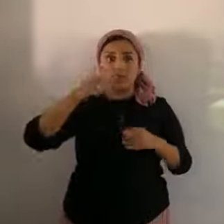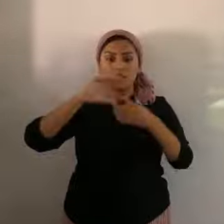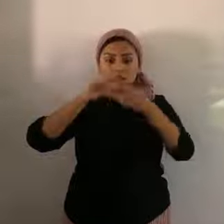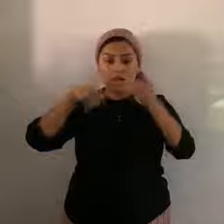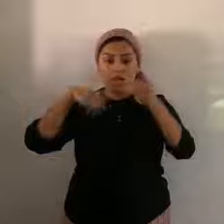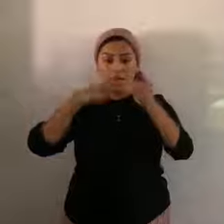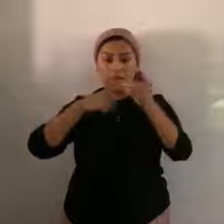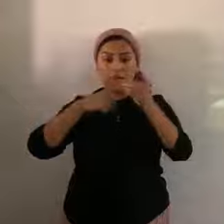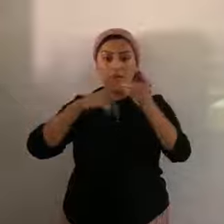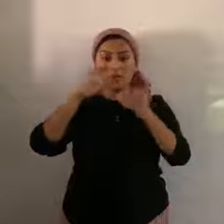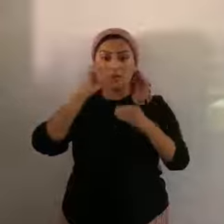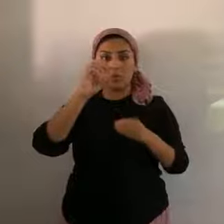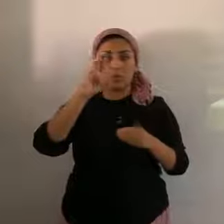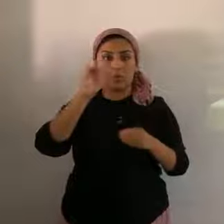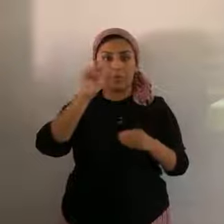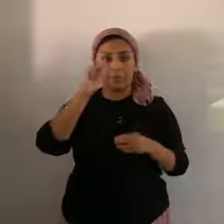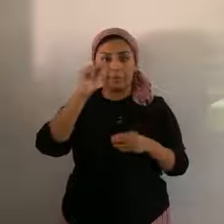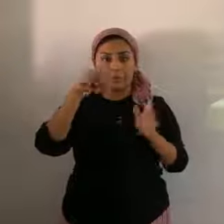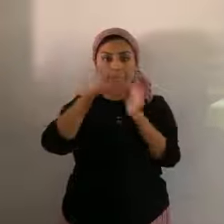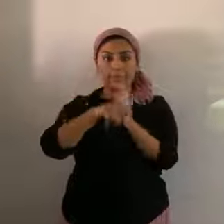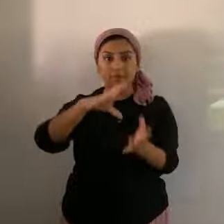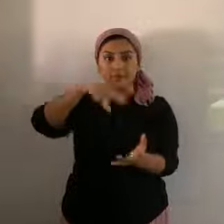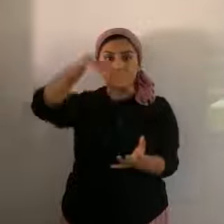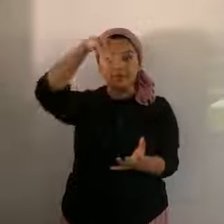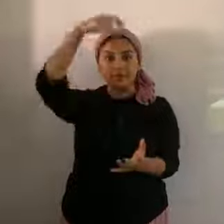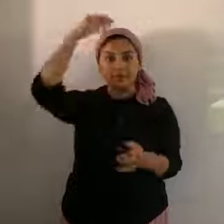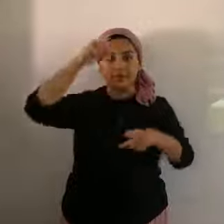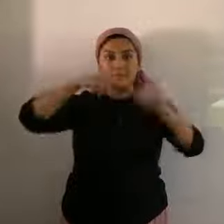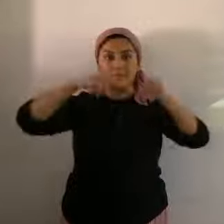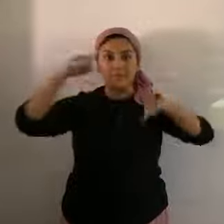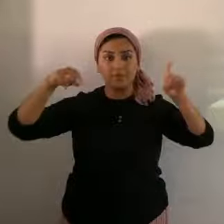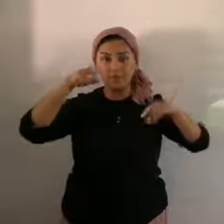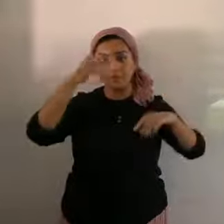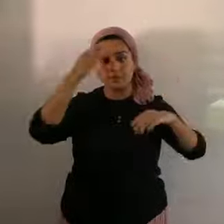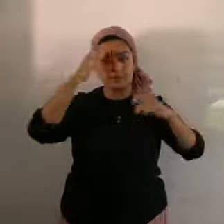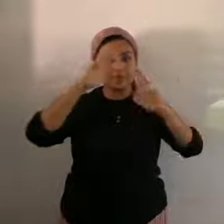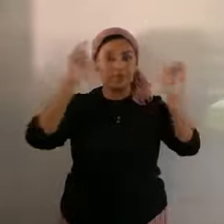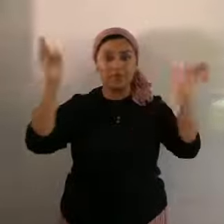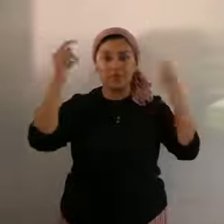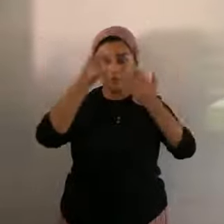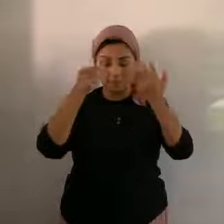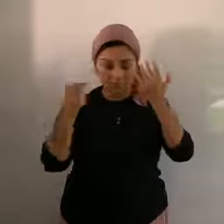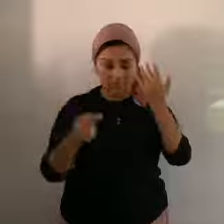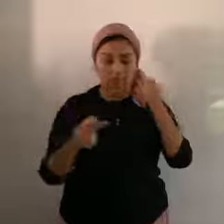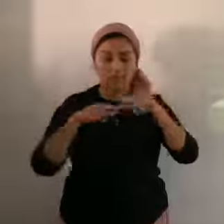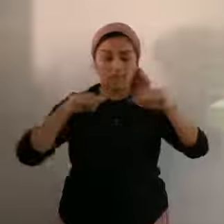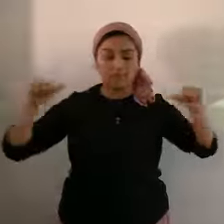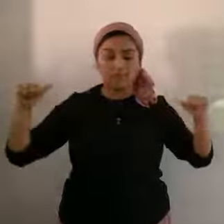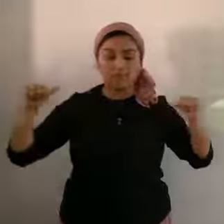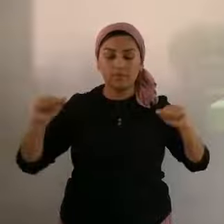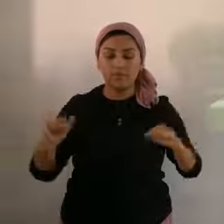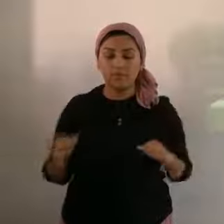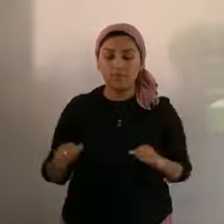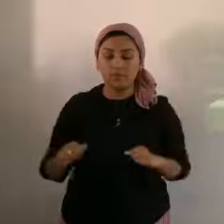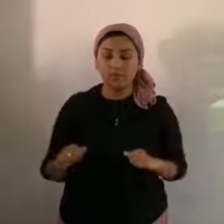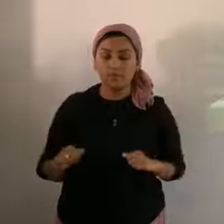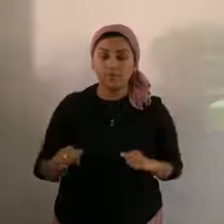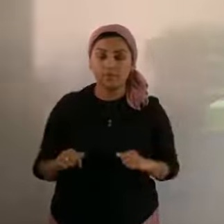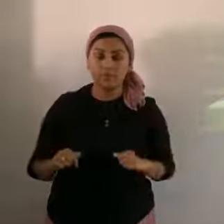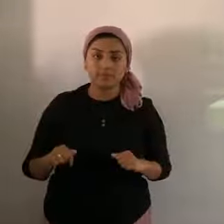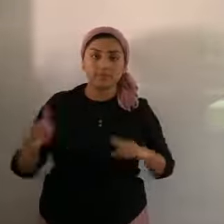sobre los korbanot, sobre los sacrificios diversos, tú ya lo sabes, olá, minjá, etcétera, etcétera, etcétera. Entonces,